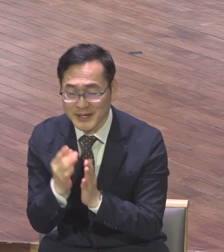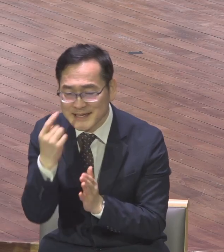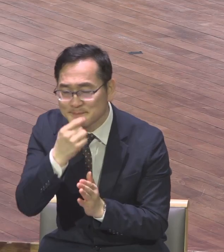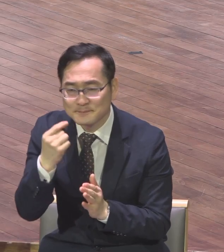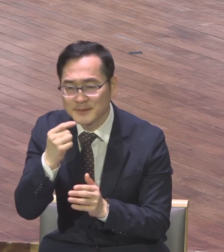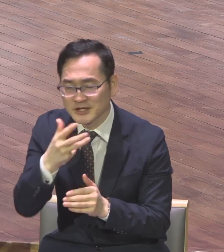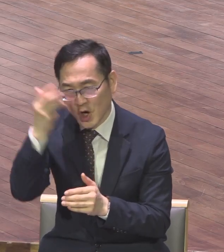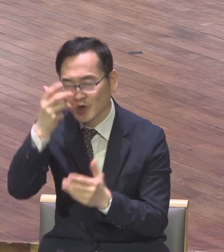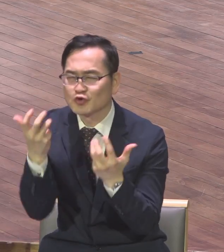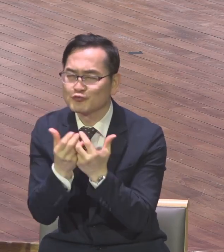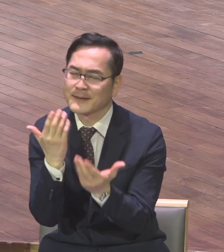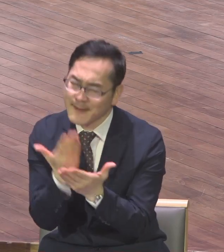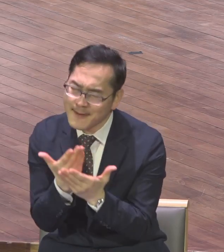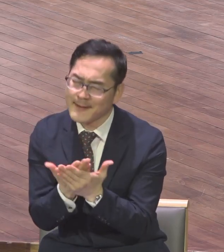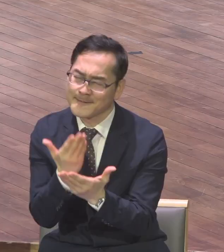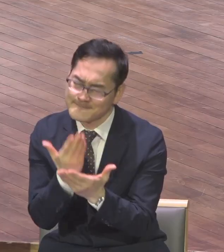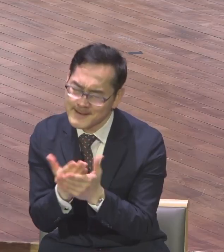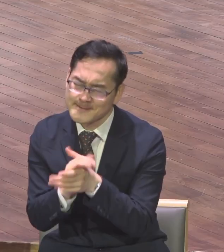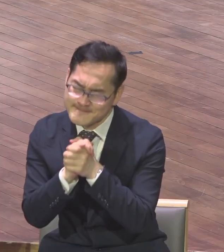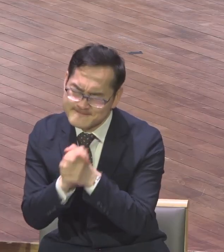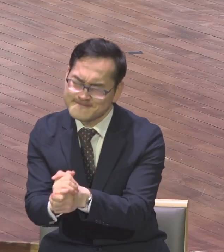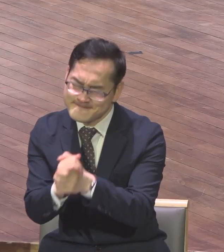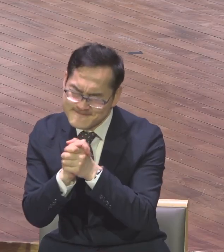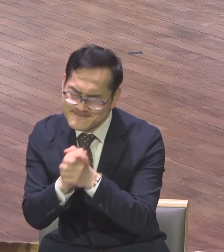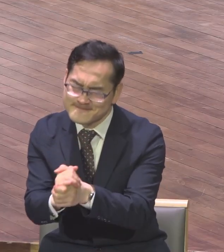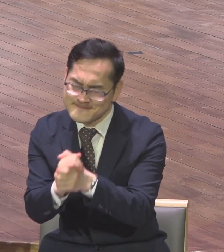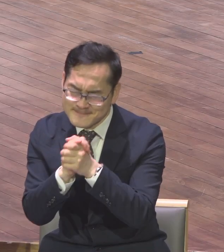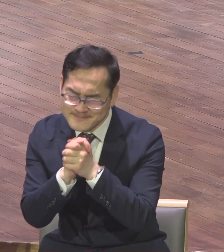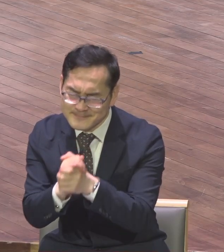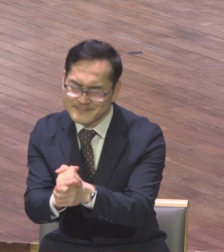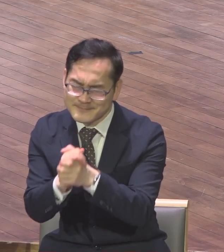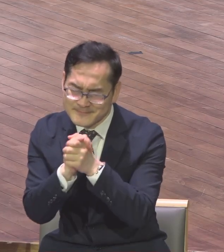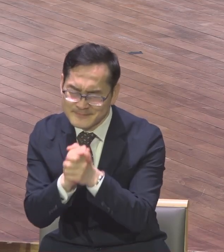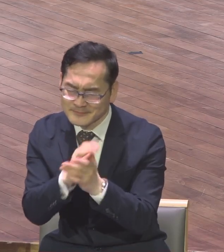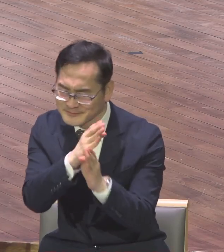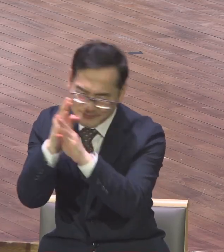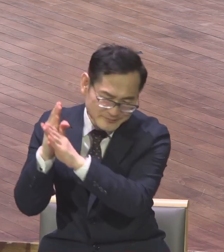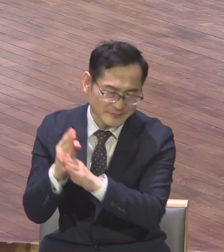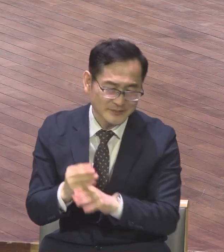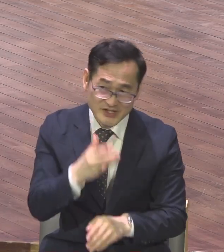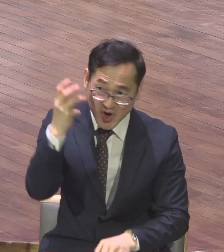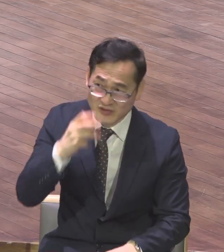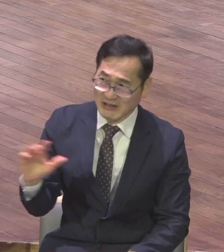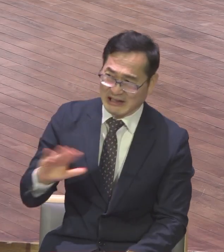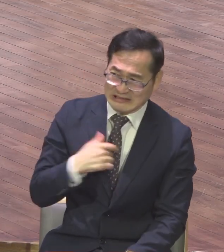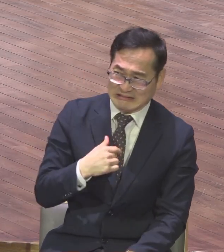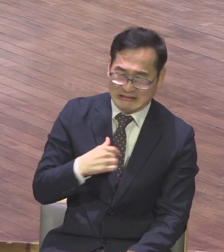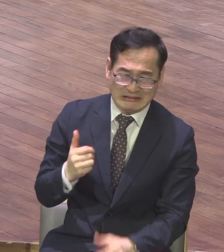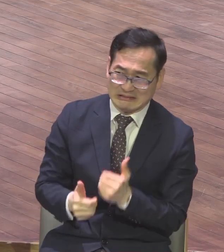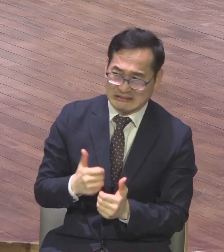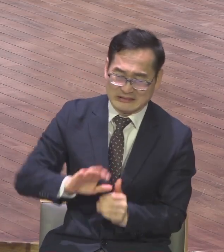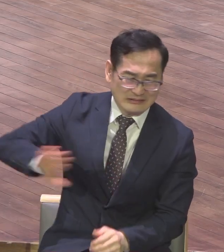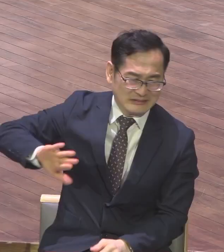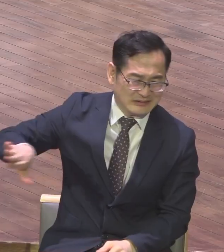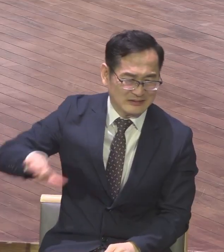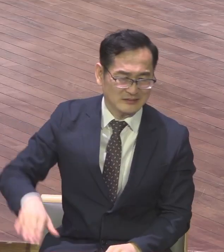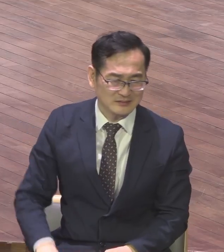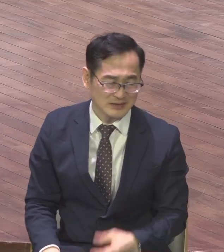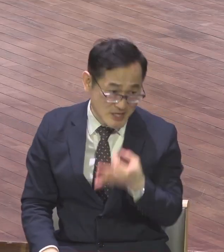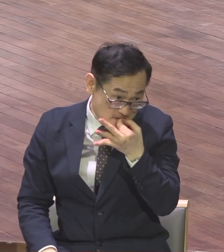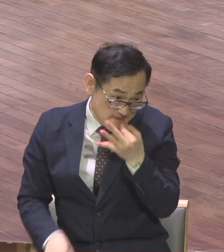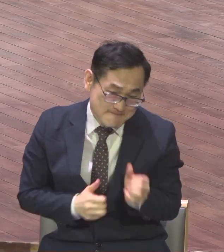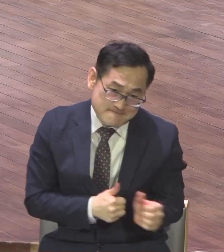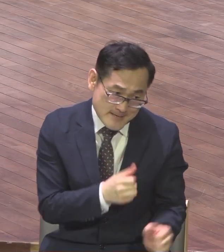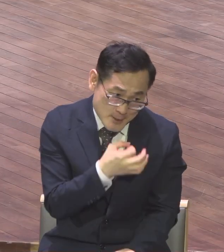성령 충만 달라고 막 기도하면서 행동은 성령도 안 받아요. 막 기도는 겁나게